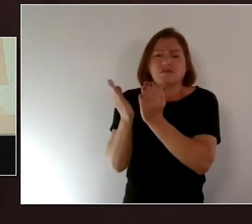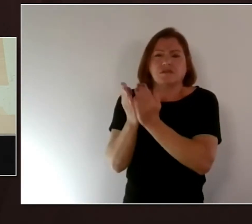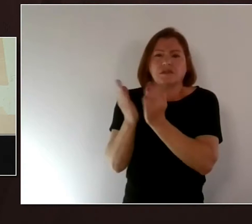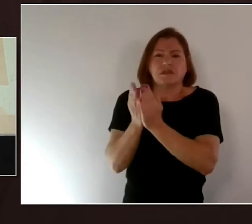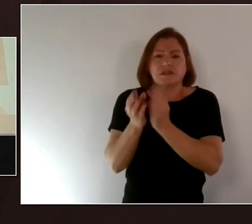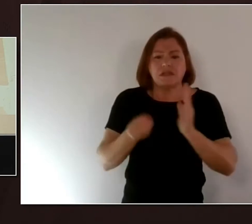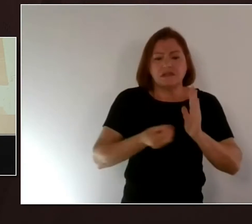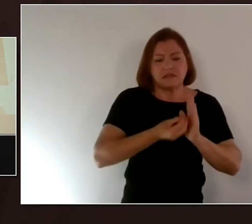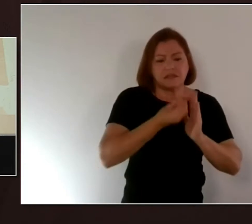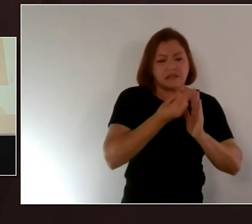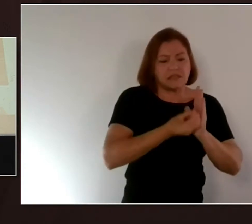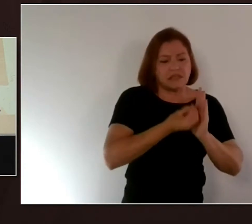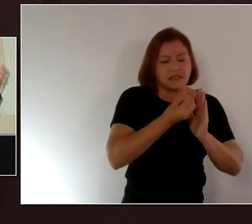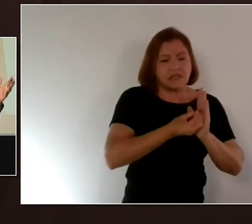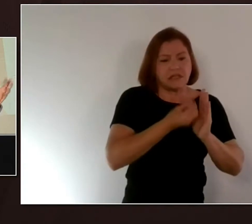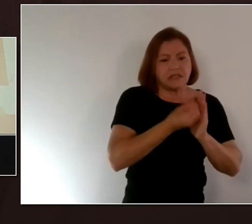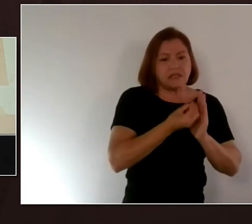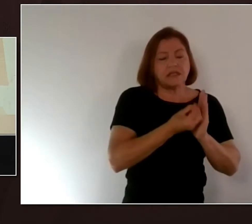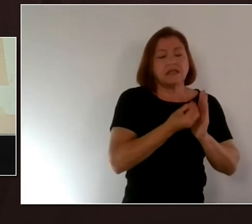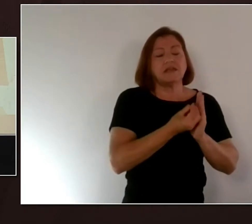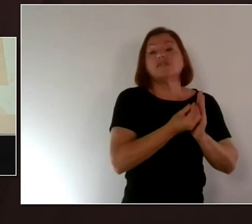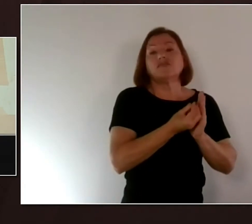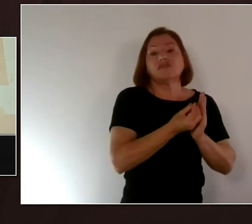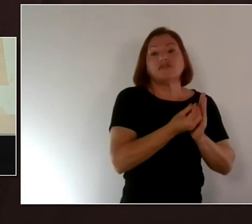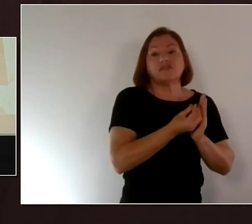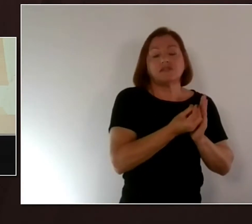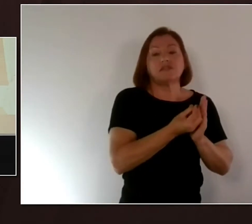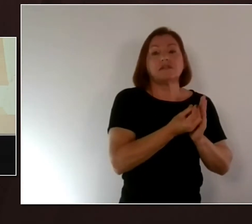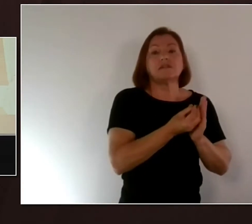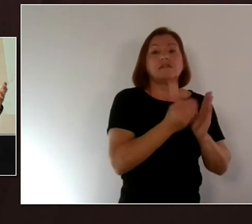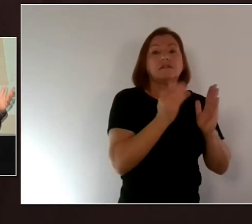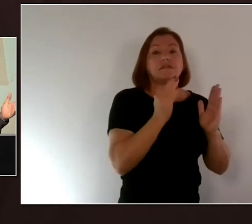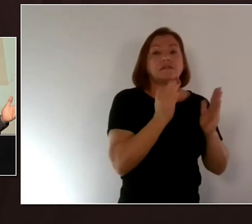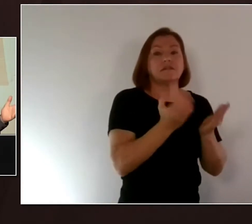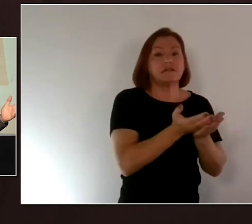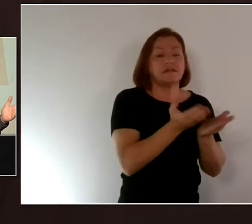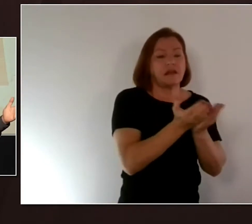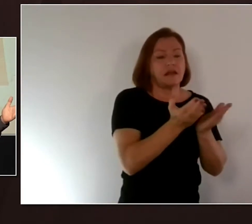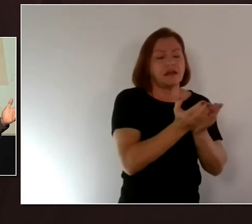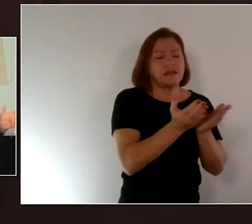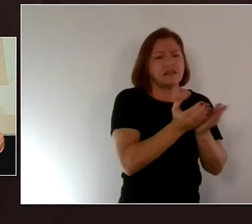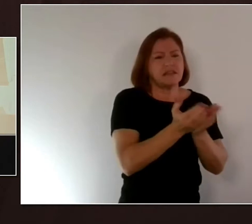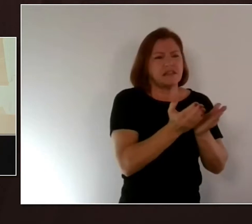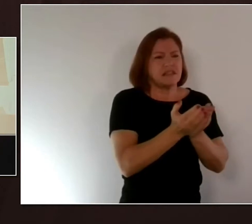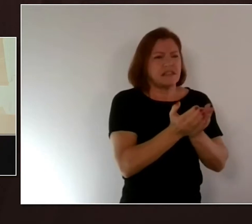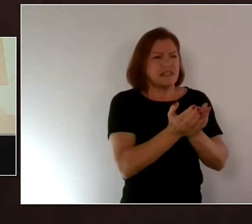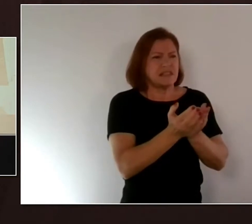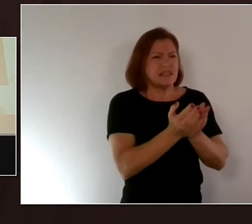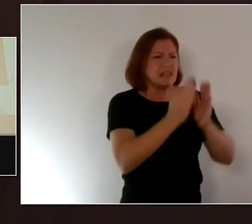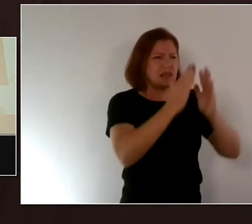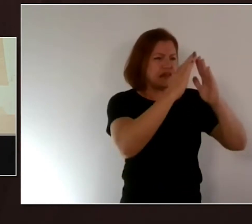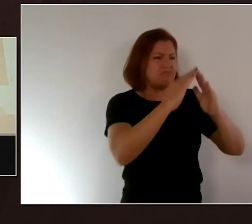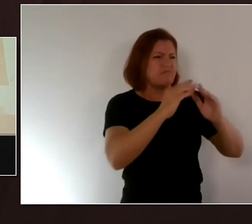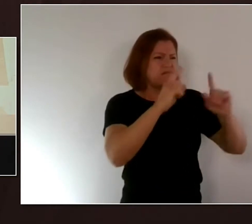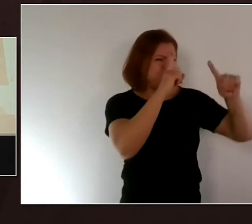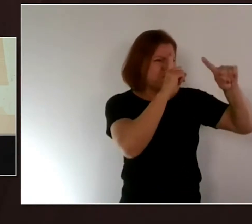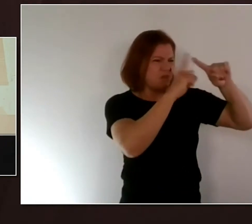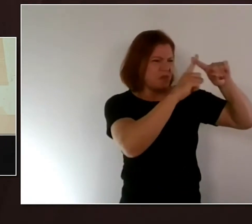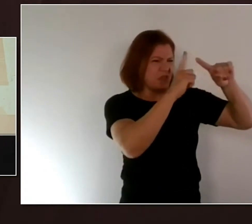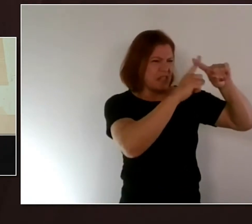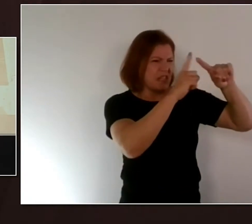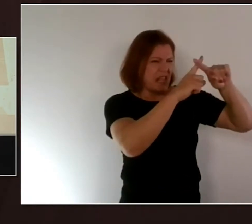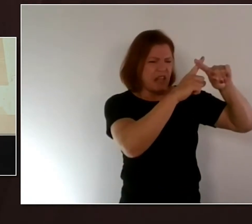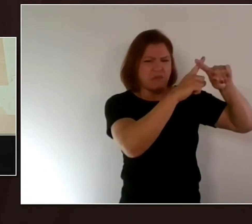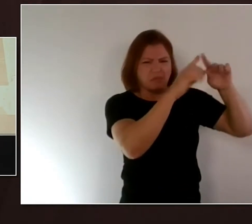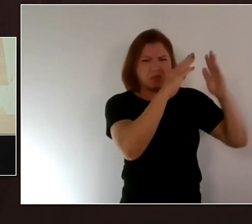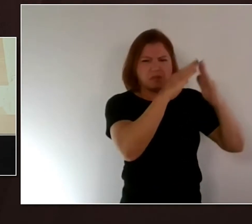cristãs, referindo-se aos templos, hoje é muito normal se referir a um templo de igreja cristã, certo? Ali